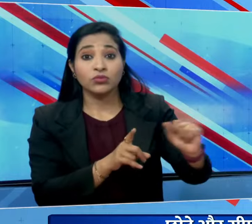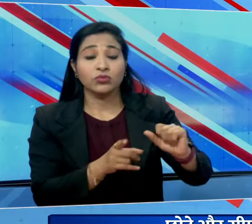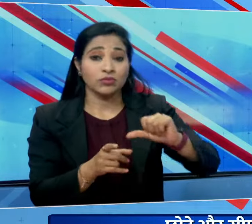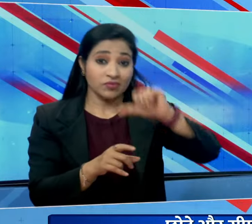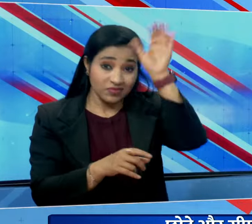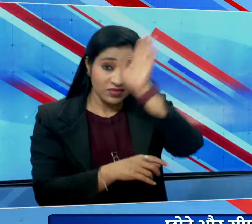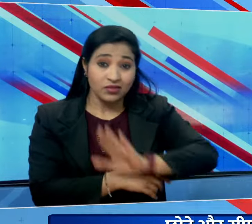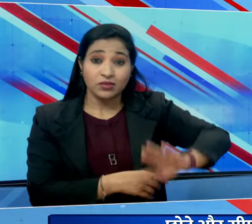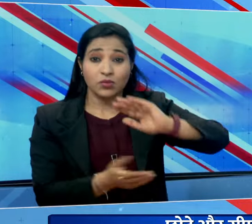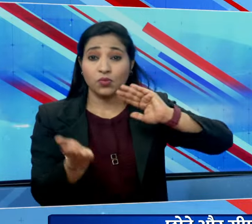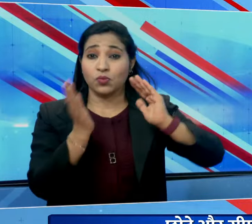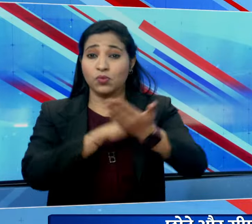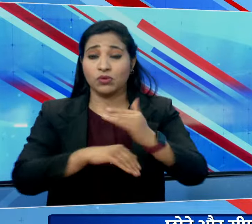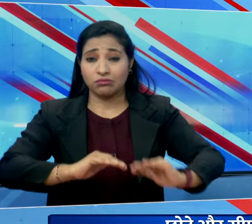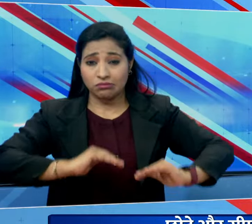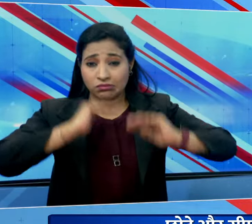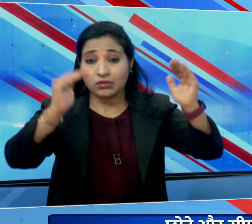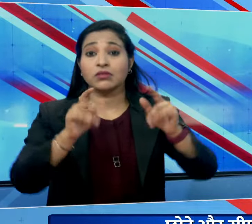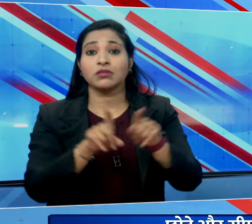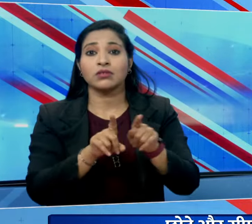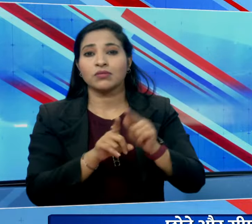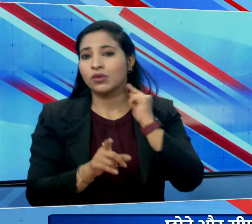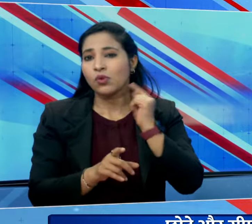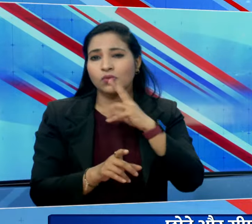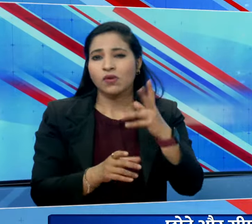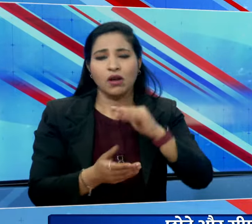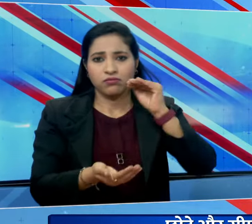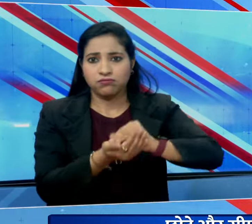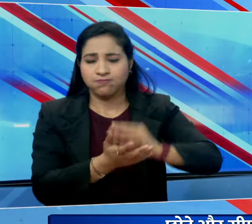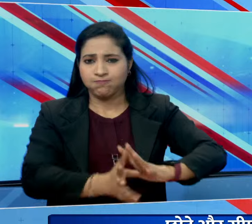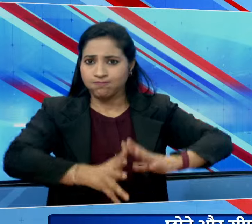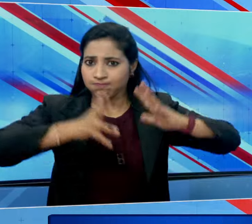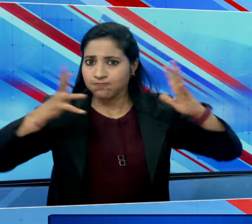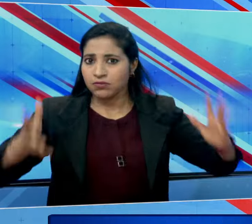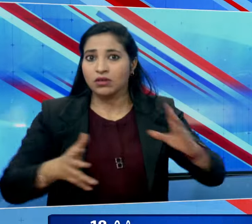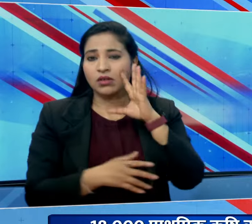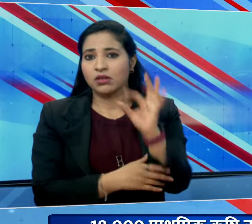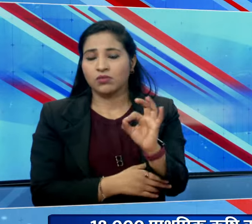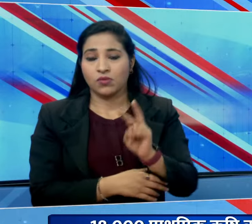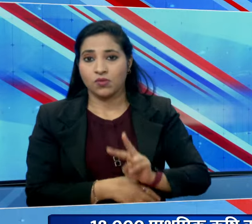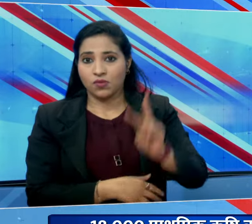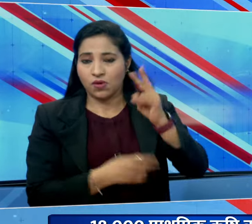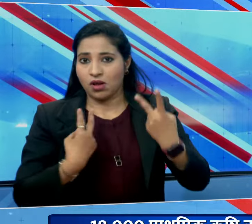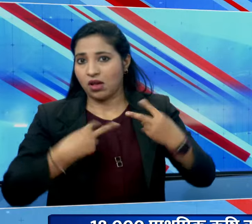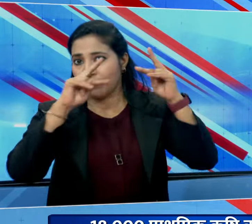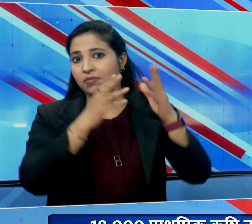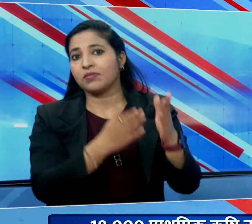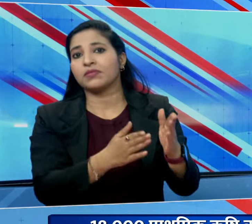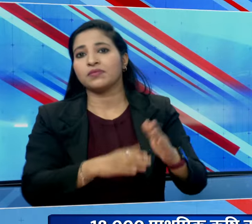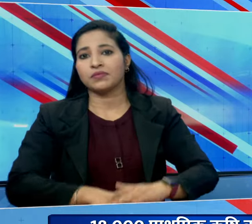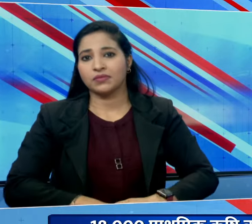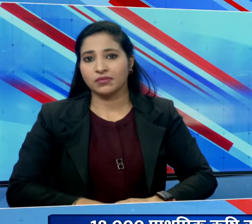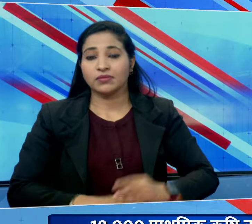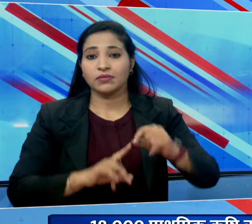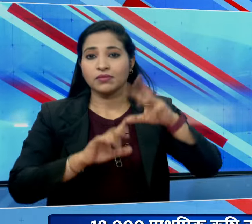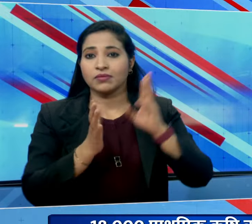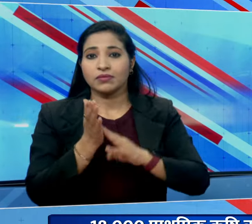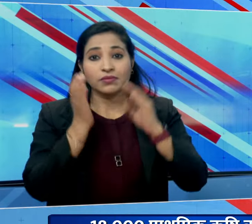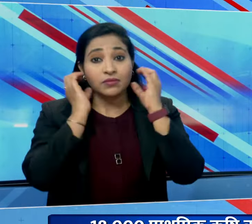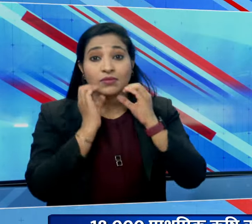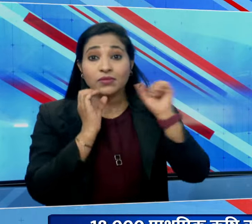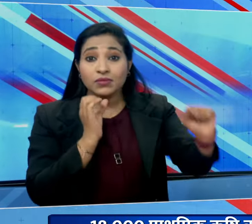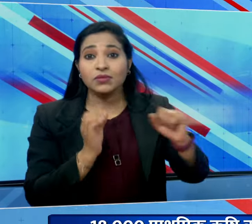क्षेत्र में विश्व की सबसे बड़ी अनाज भंडारण योजना को बेहद अहम पहल माना जा रहा है पीएम ने